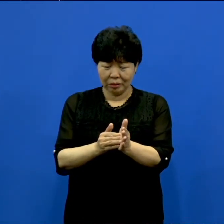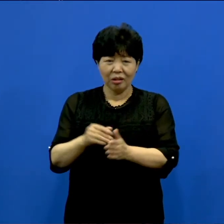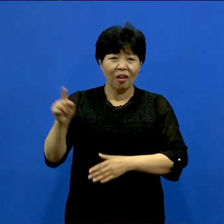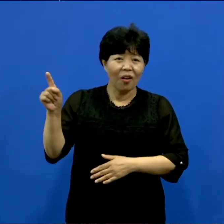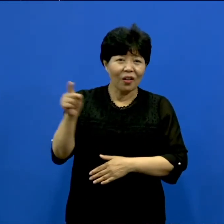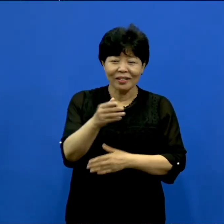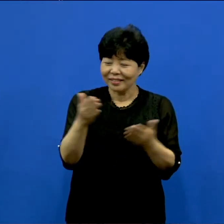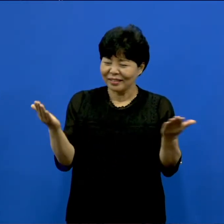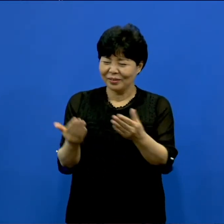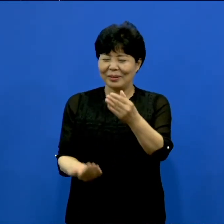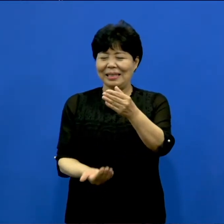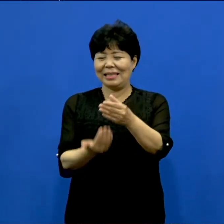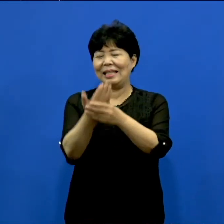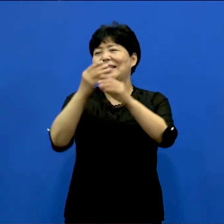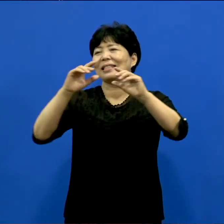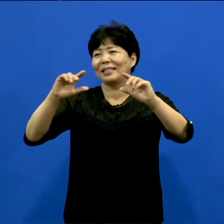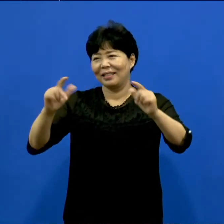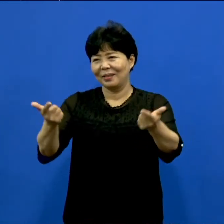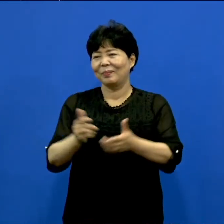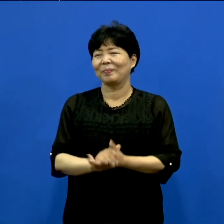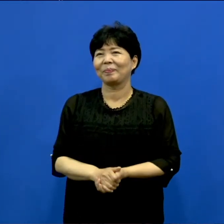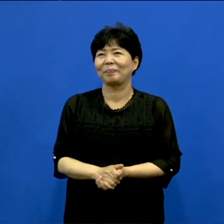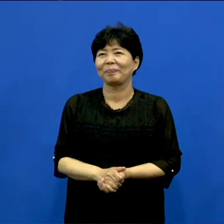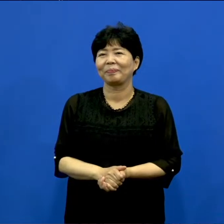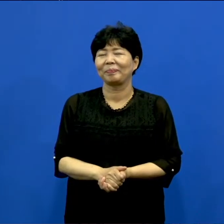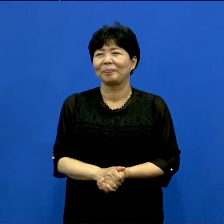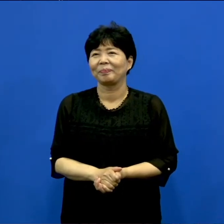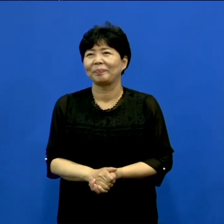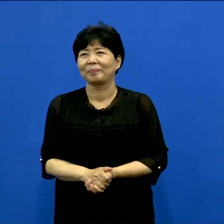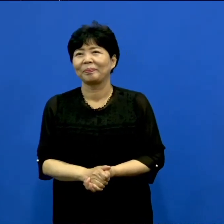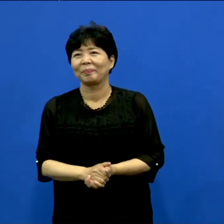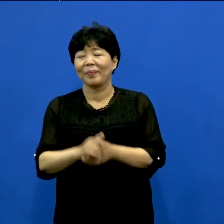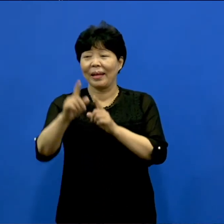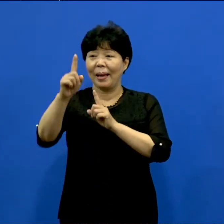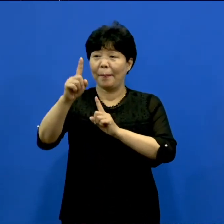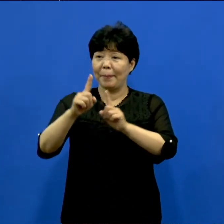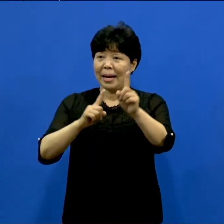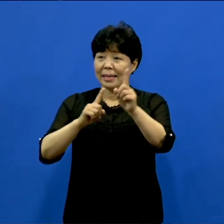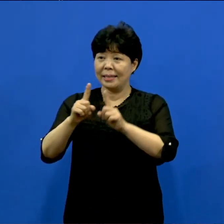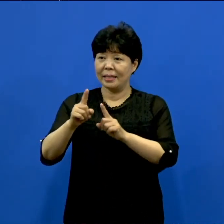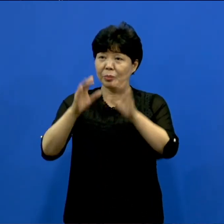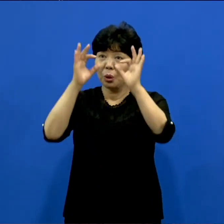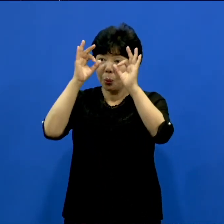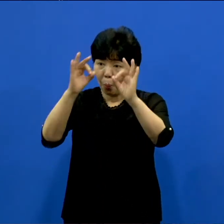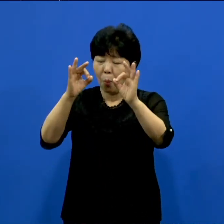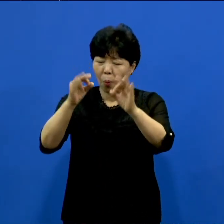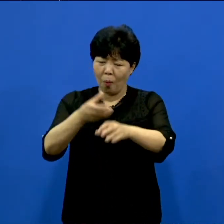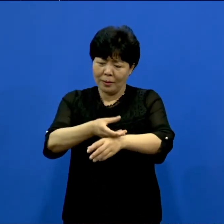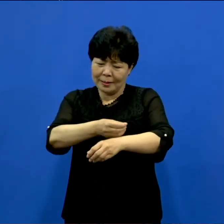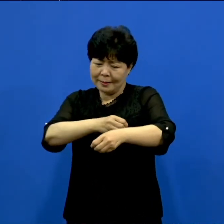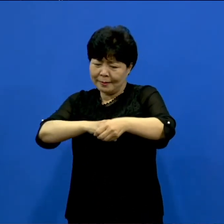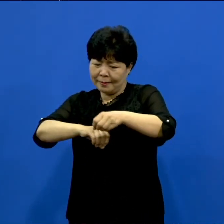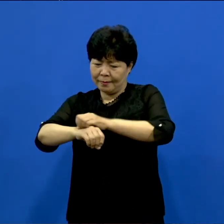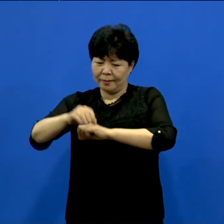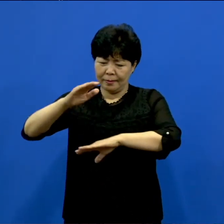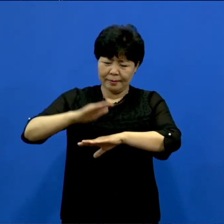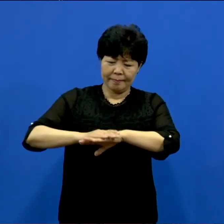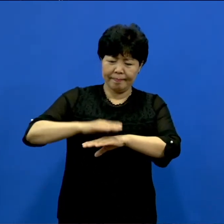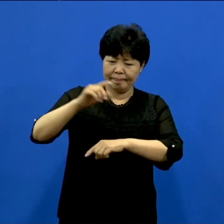않아. 이어지지가 않아요. 여러분, 말씀에 적극적으로 반응하지 않는다면 믿음은 비활성화된 상태예요.